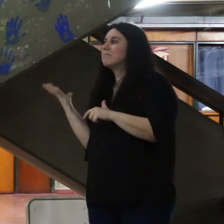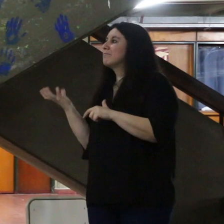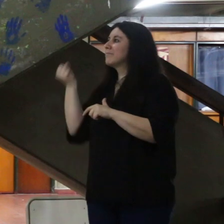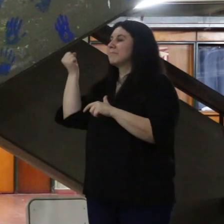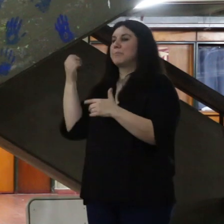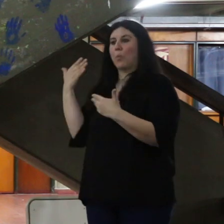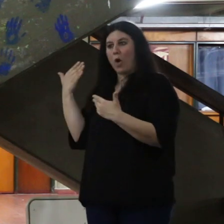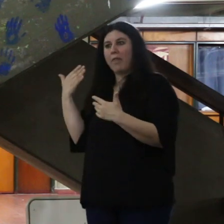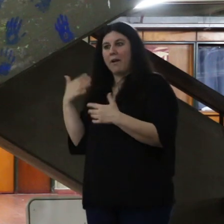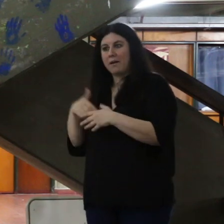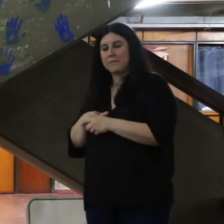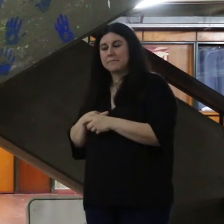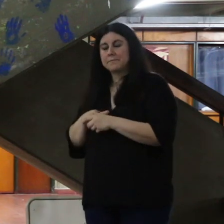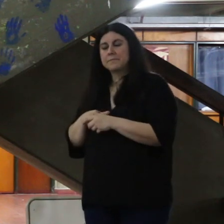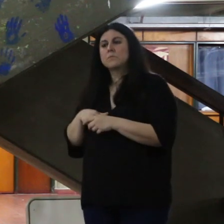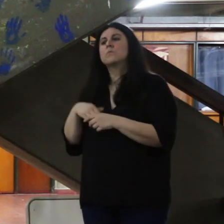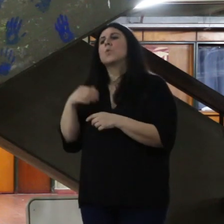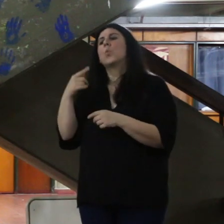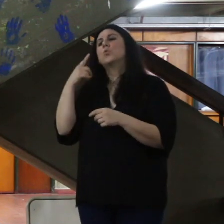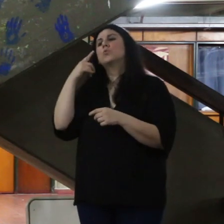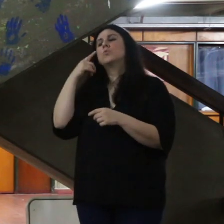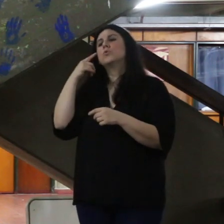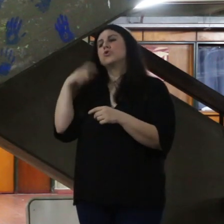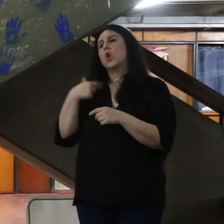Un sociólogo portugués